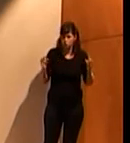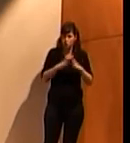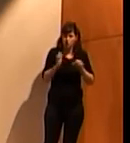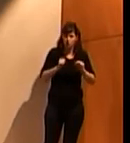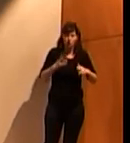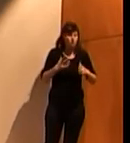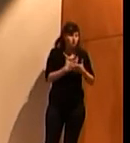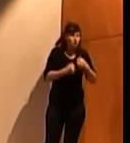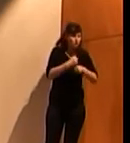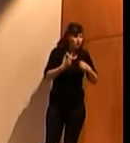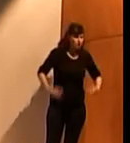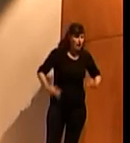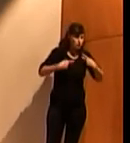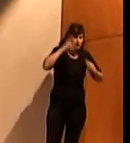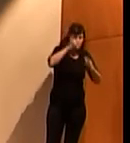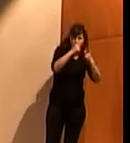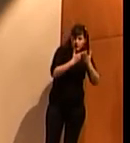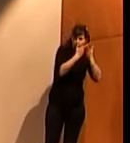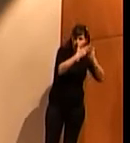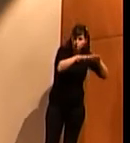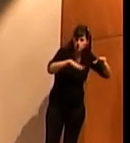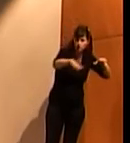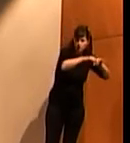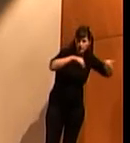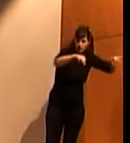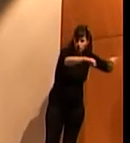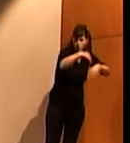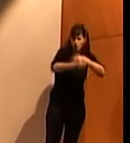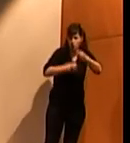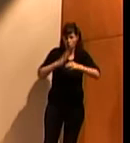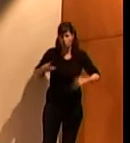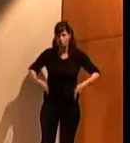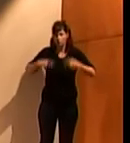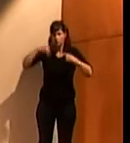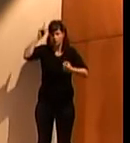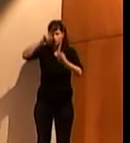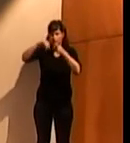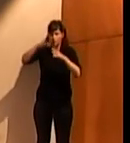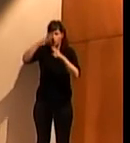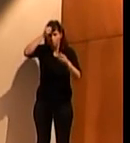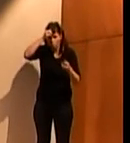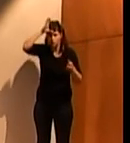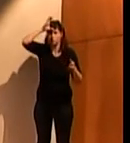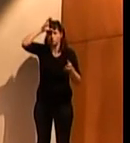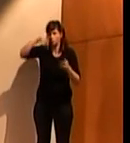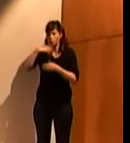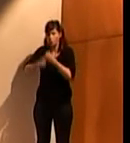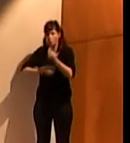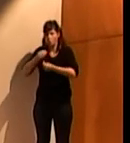fait, qui peuvent être de l'étude sensible de territoire, qui peuvent être de la conception, qui peuvent être aussi de l'apport de réflexion